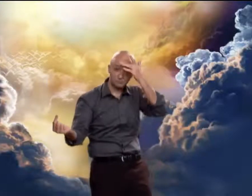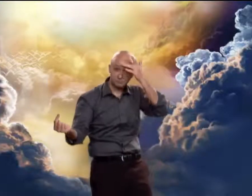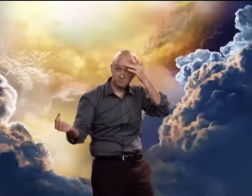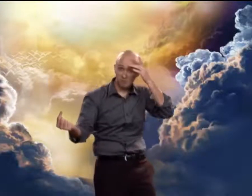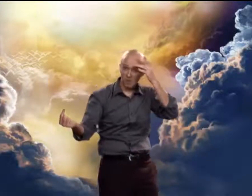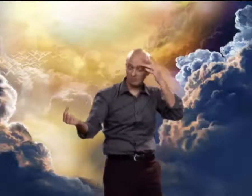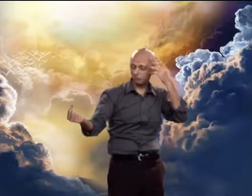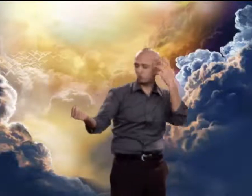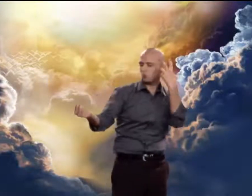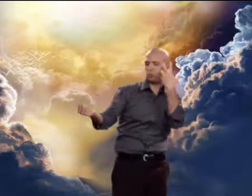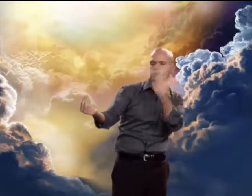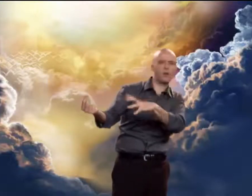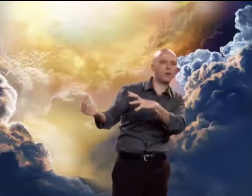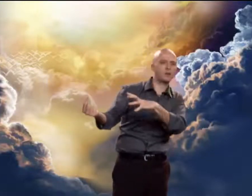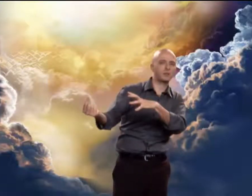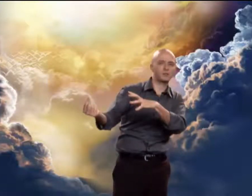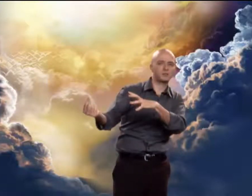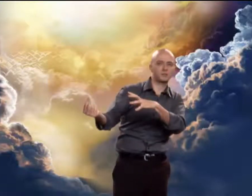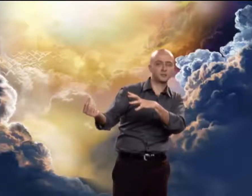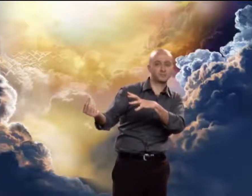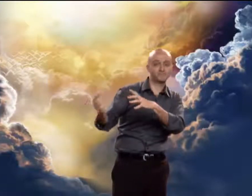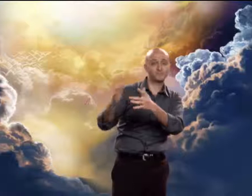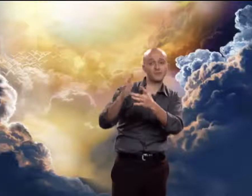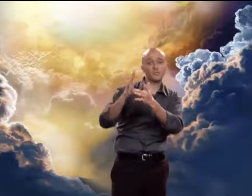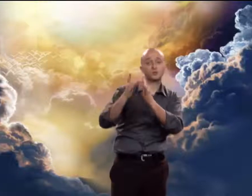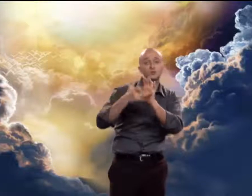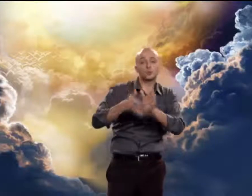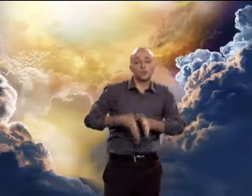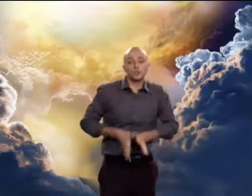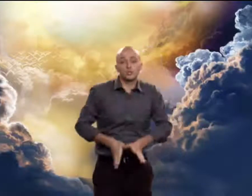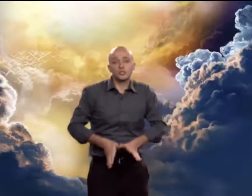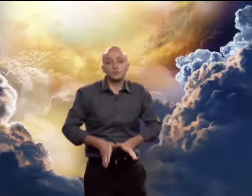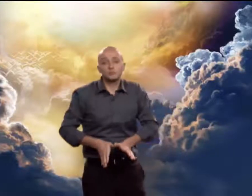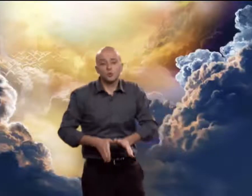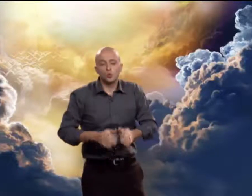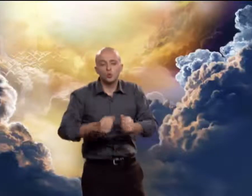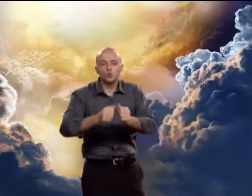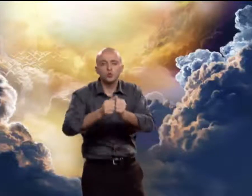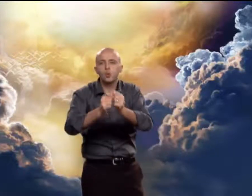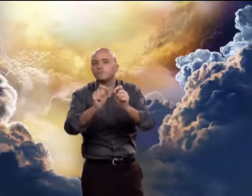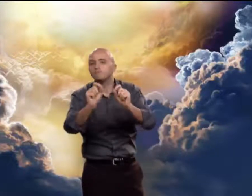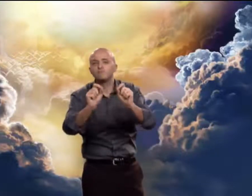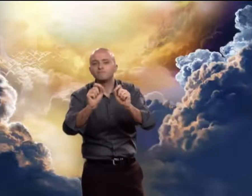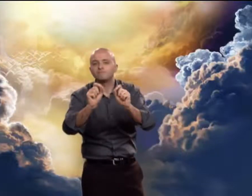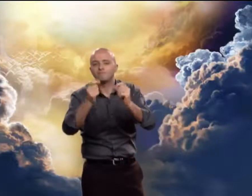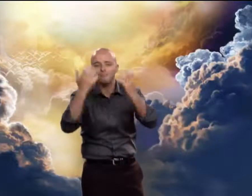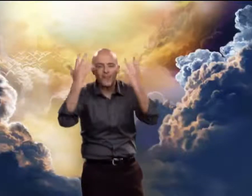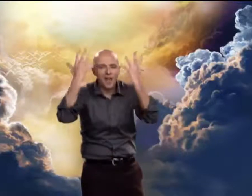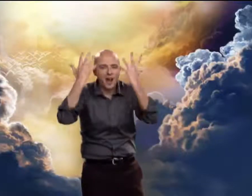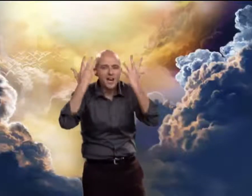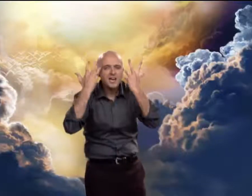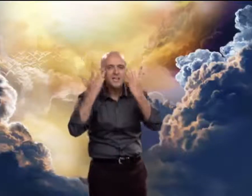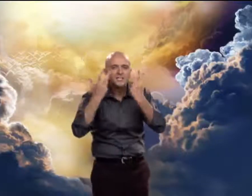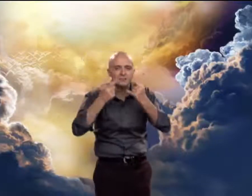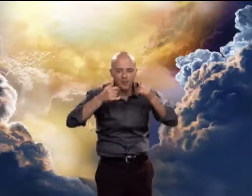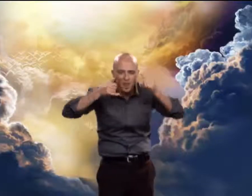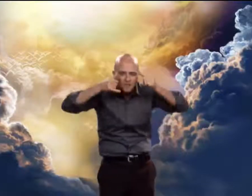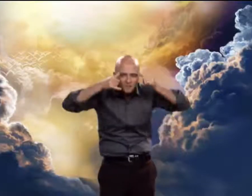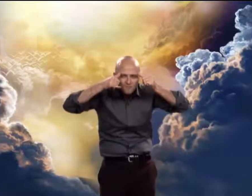vozes irrompe em cânticos que um dia serão entoados por todos os salvos. Glória a Deus nas alturas e paz na